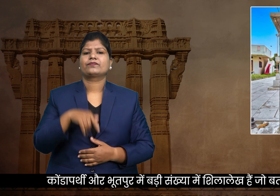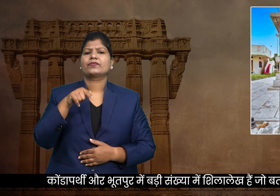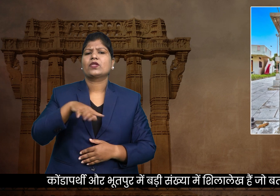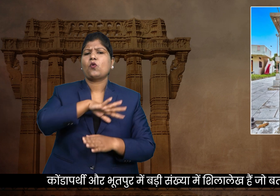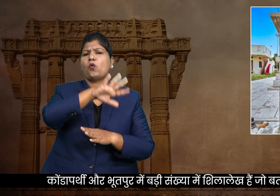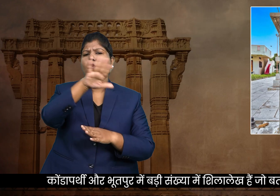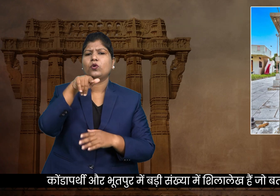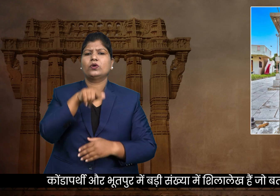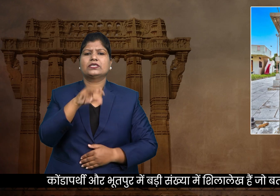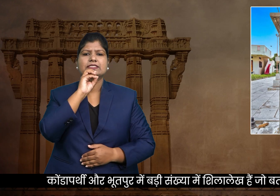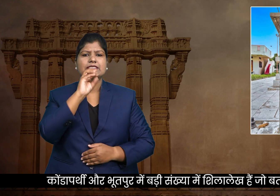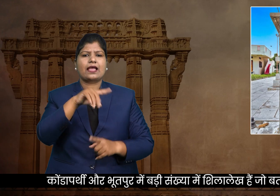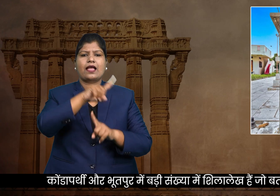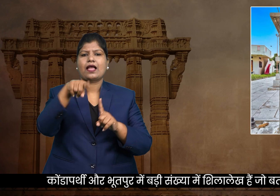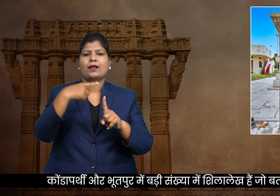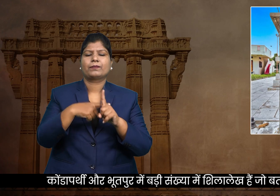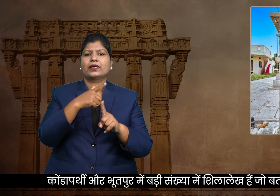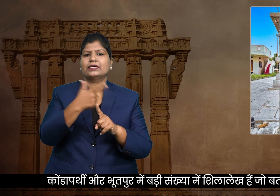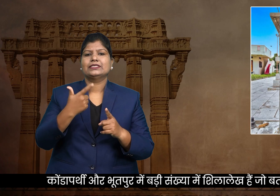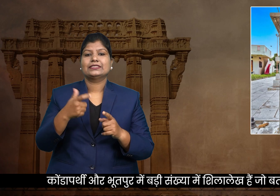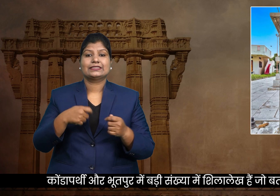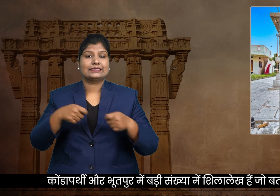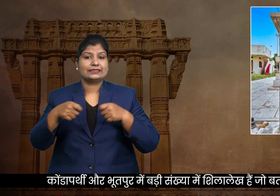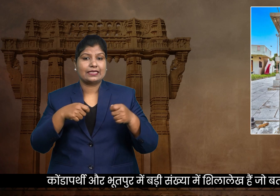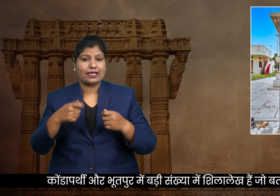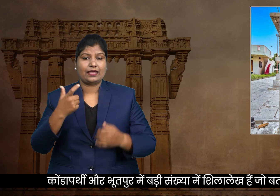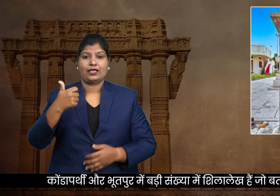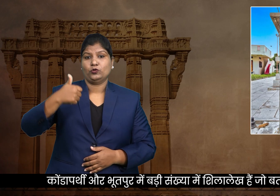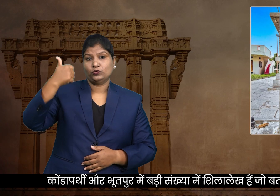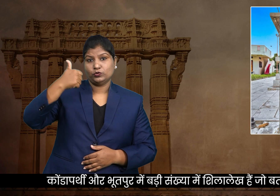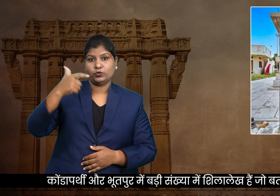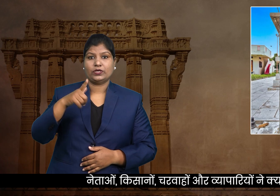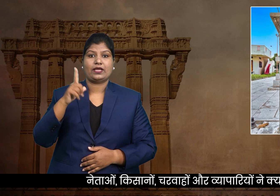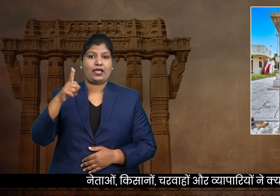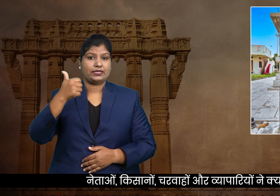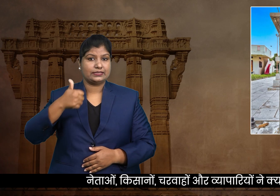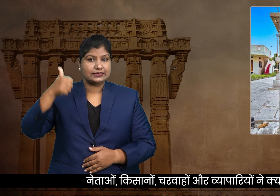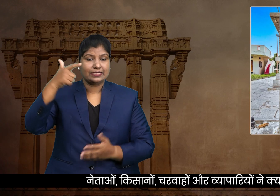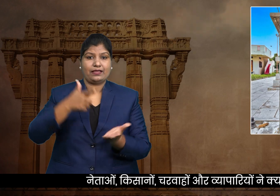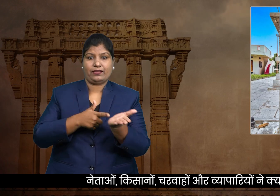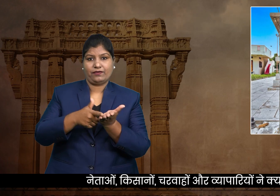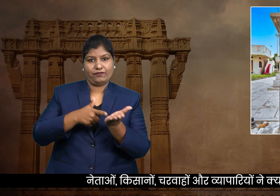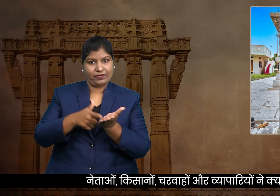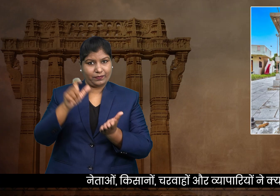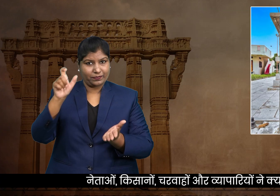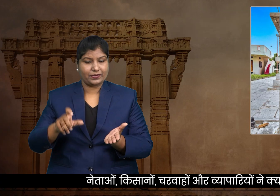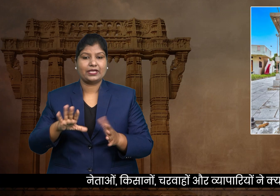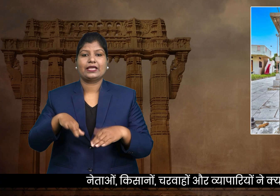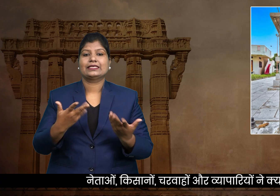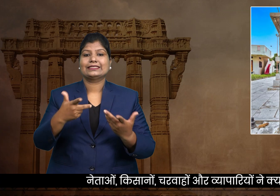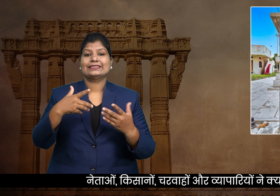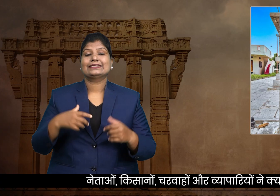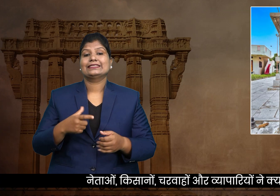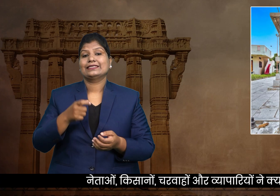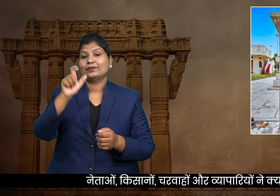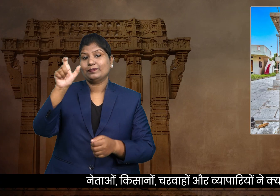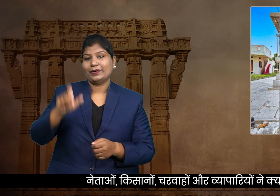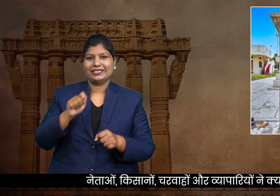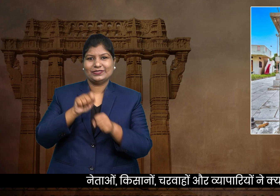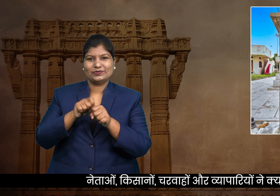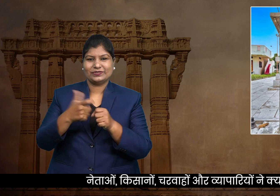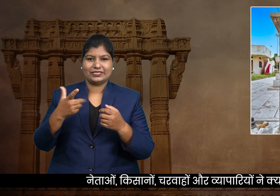बड़ी संख्या में शिलालेख हैं जो बताते हैं कि शासकों, नेताओं, किसानों, चरवाहों